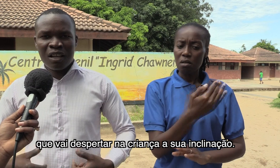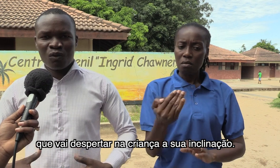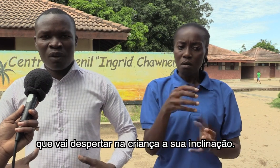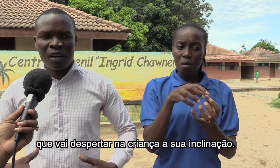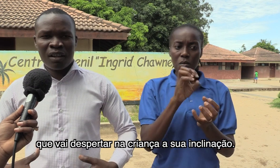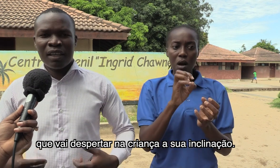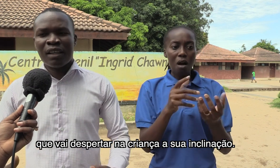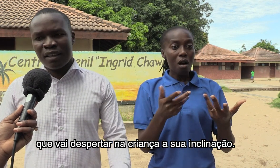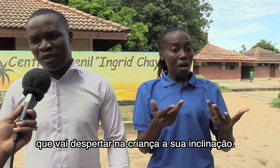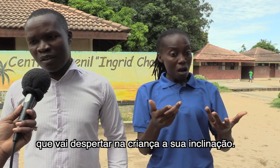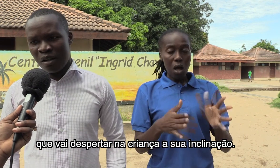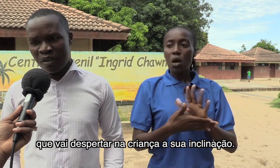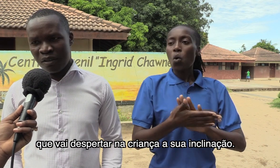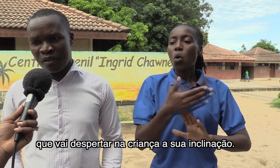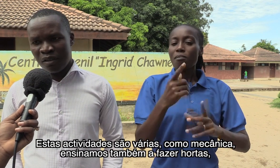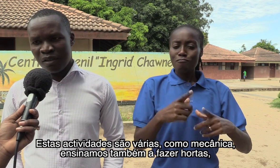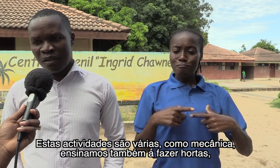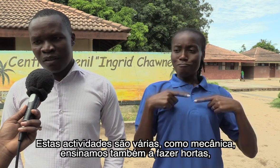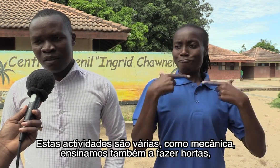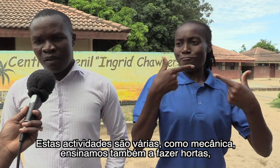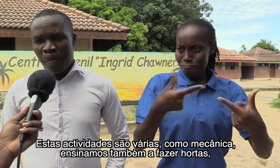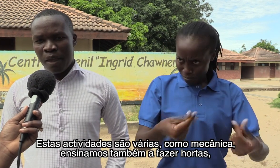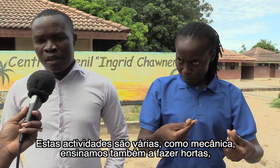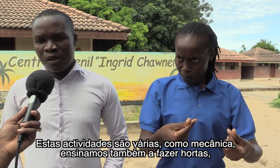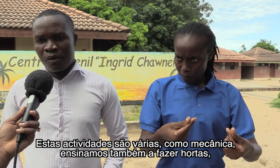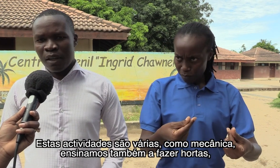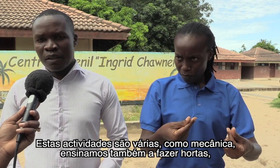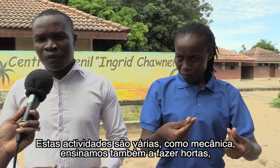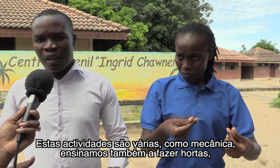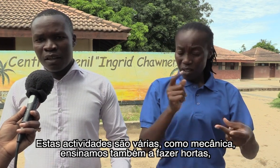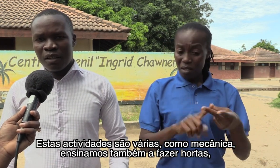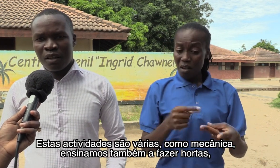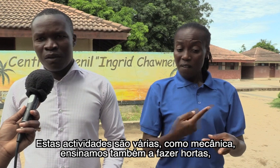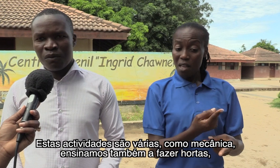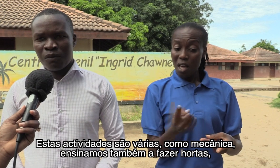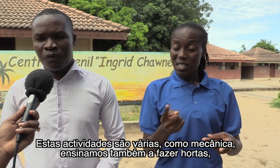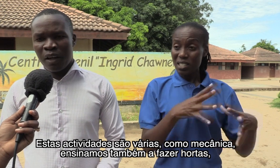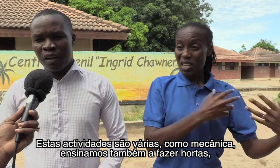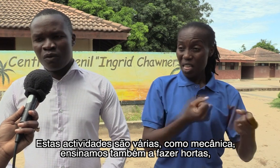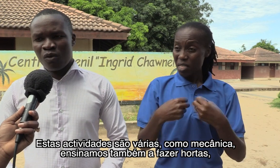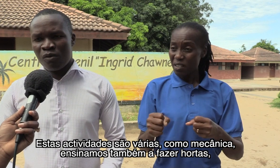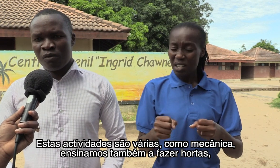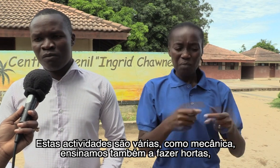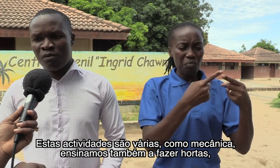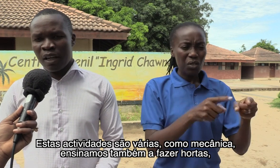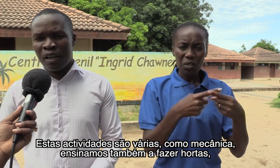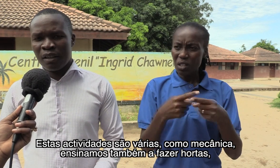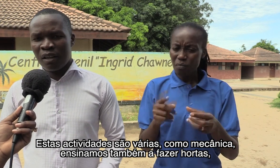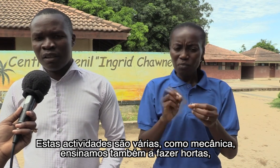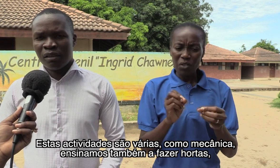criança a sua inclinação, digamos assim. Então, essas atividades são várias, como